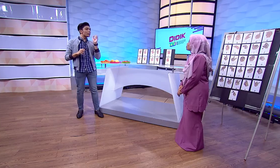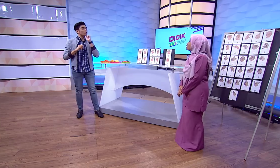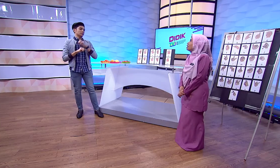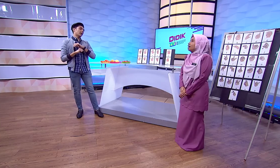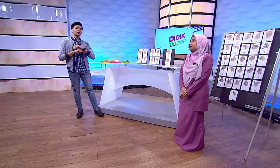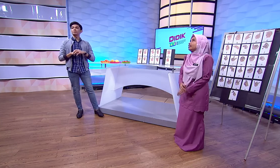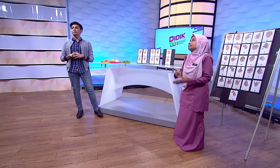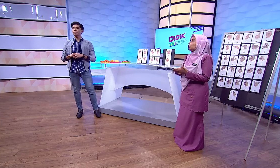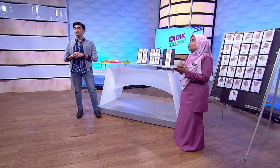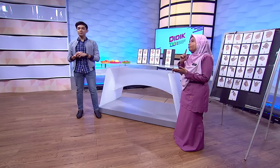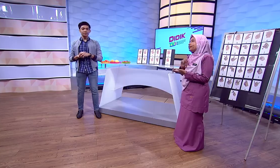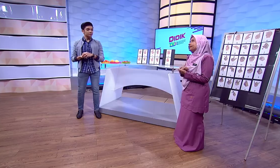oke oke